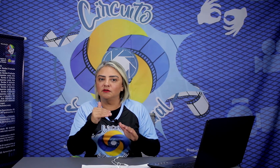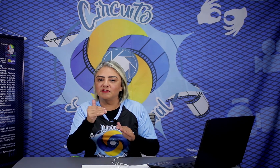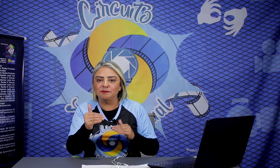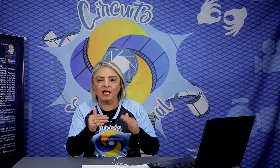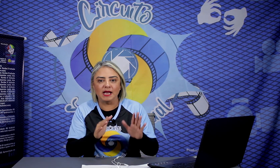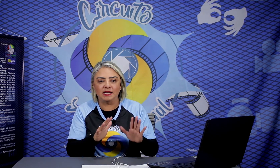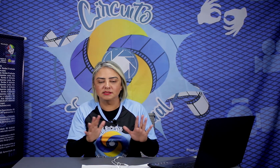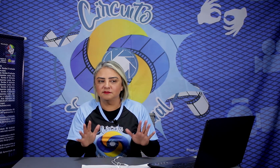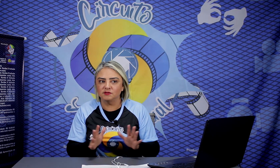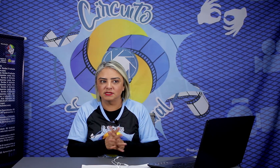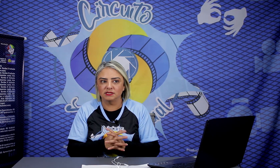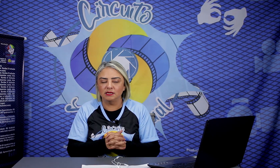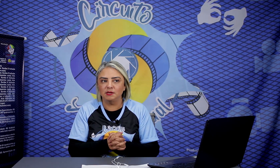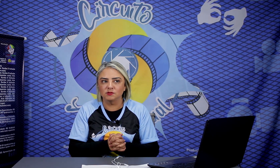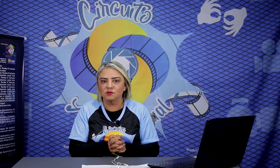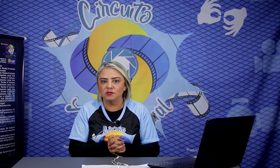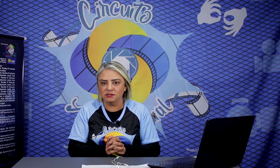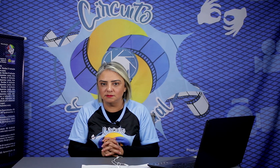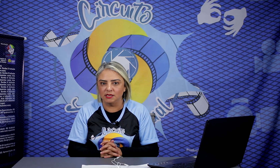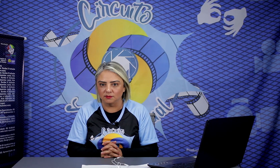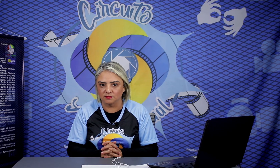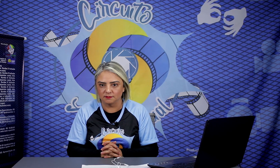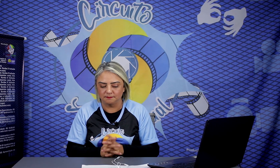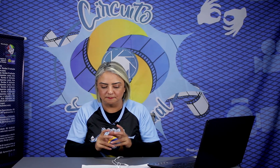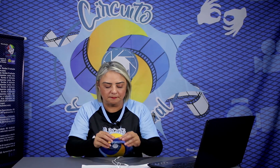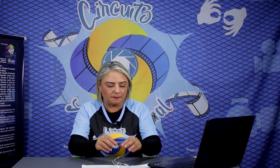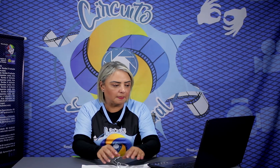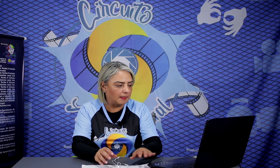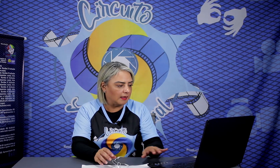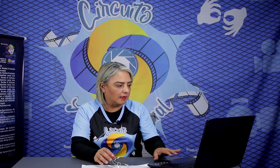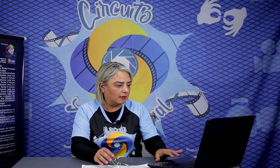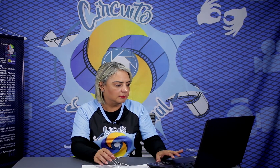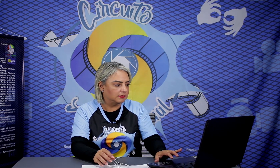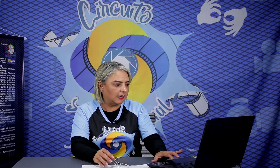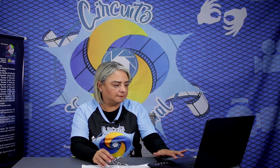para áreas que você tem menos conhecimento. Tá?